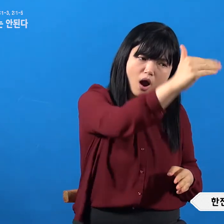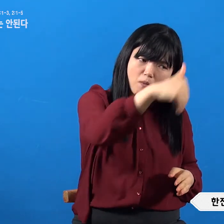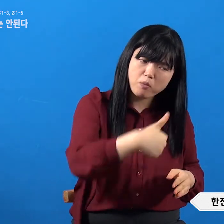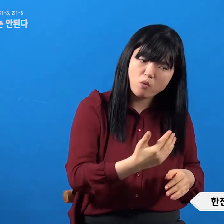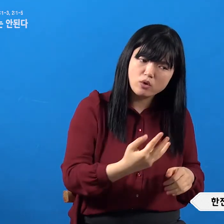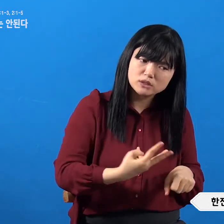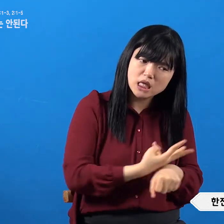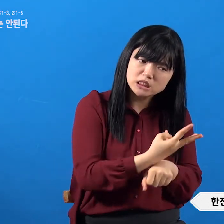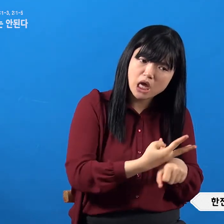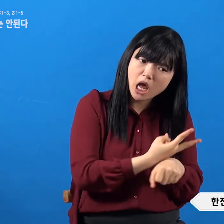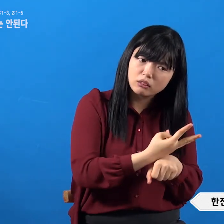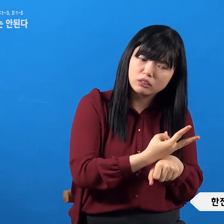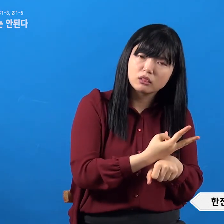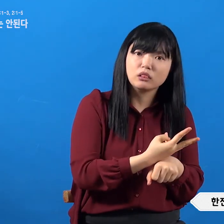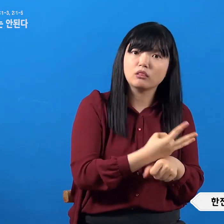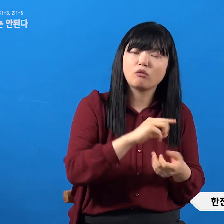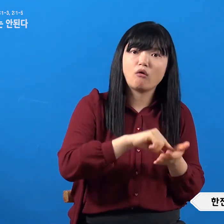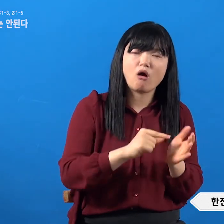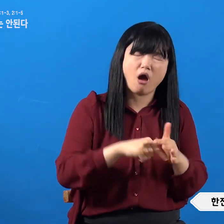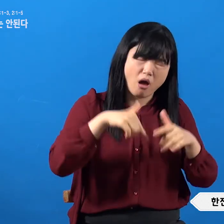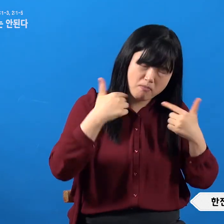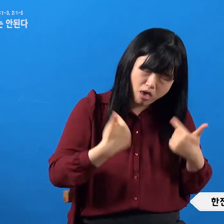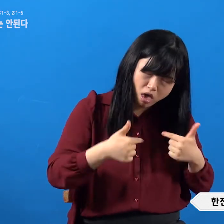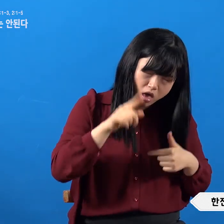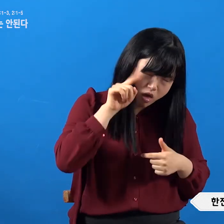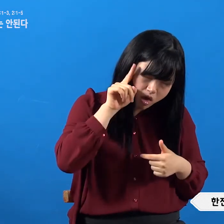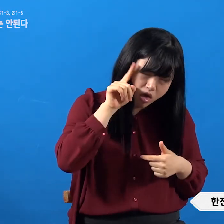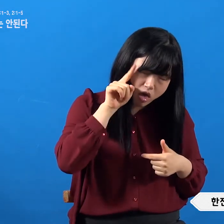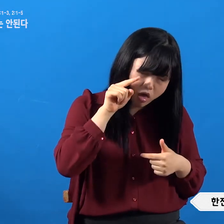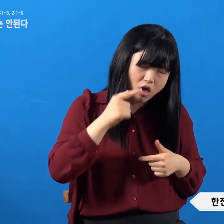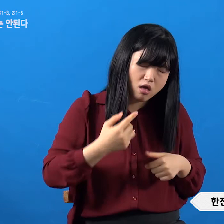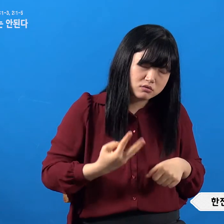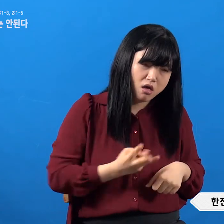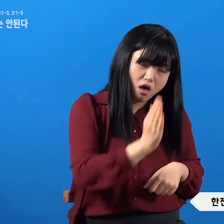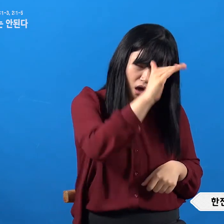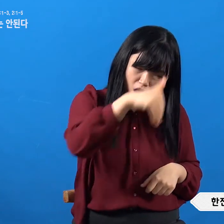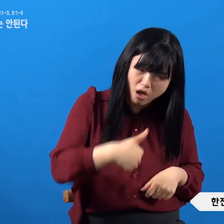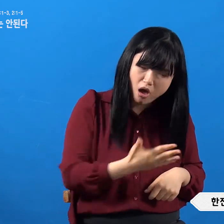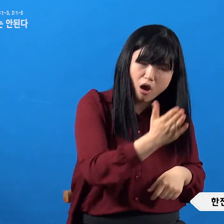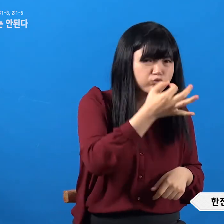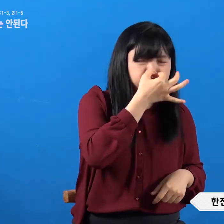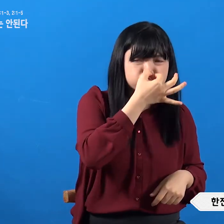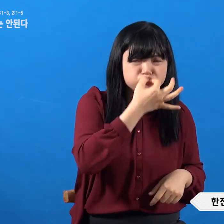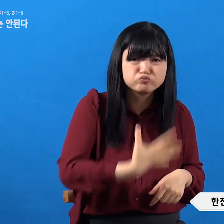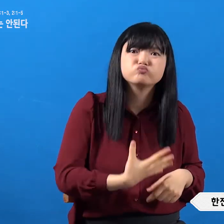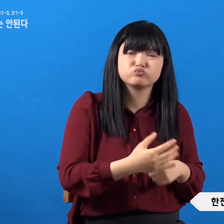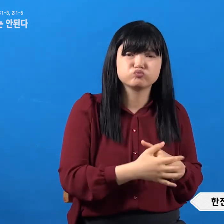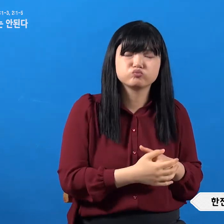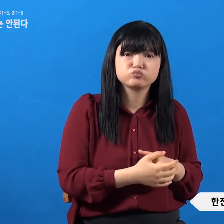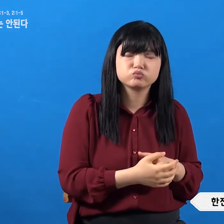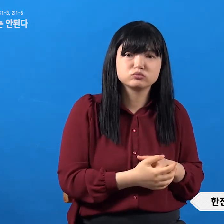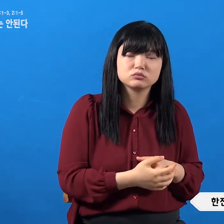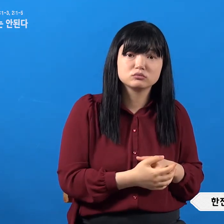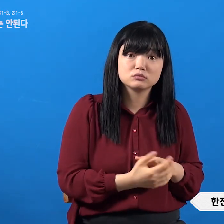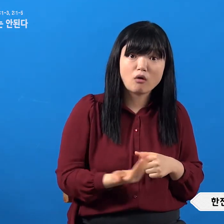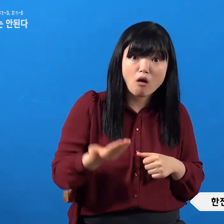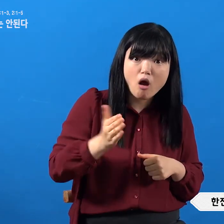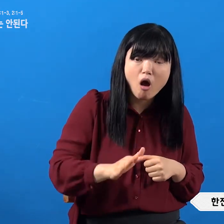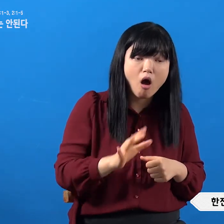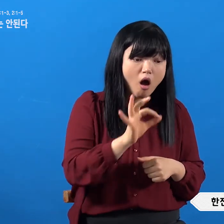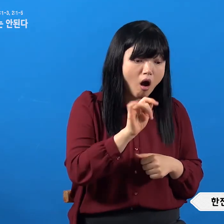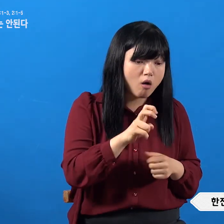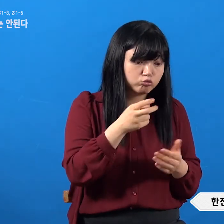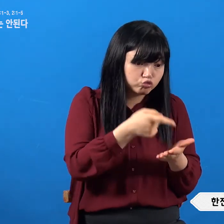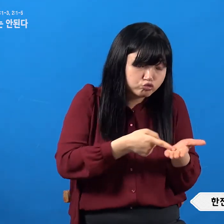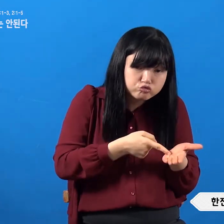잡아 3시간은 걸릴 텐데 매일매일 3시간 출퇴근하는 거 그 건강한 사람도 쉽지 않은 일입니다. 그런데